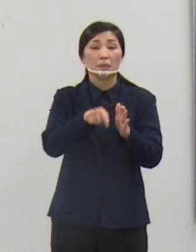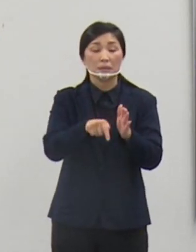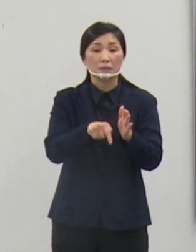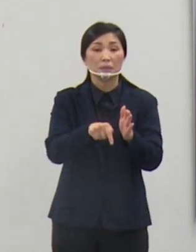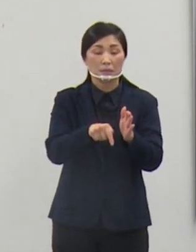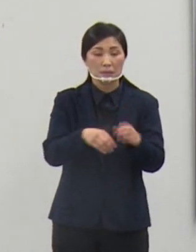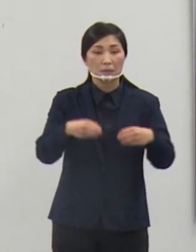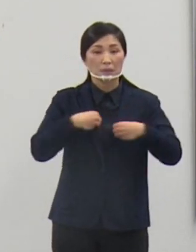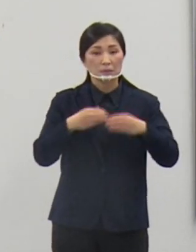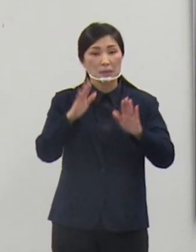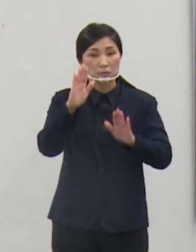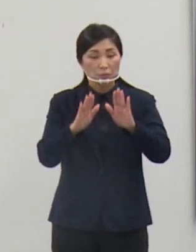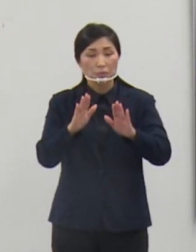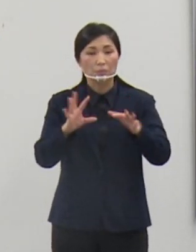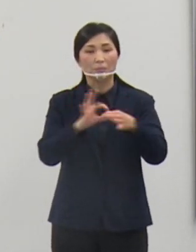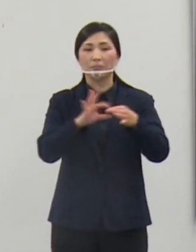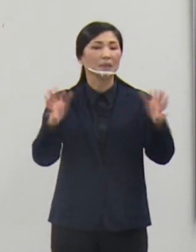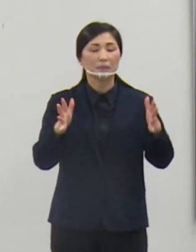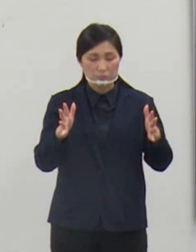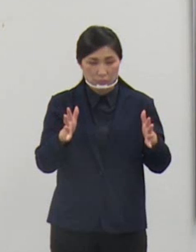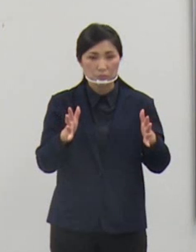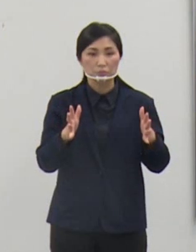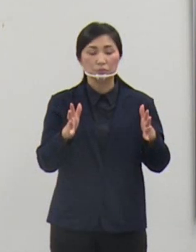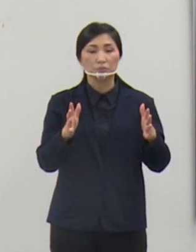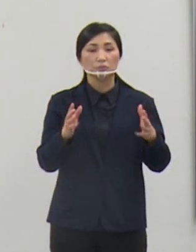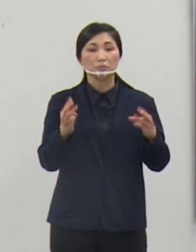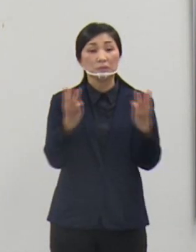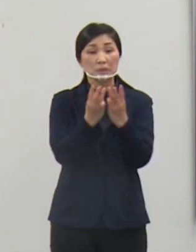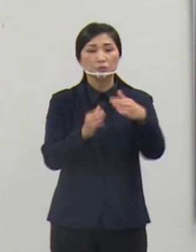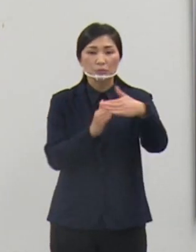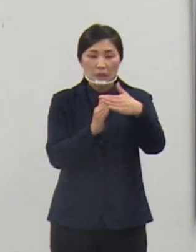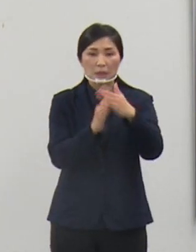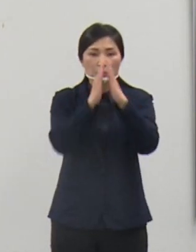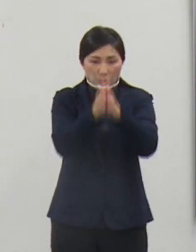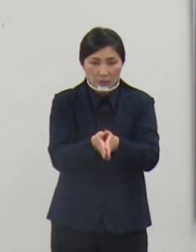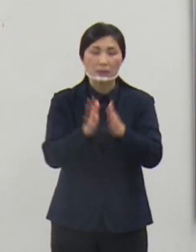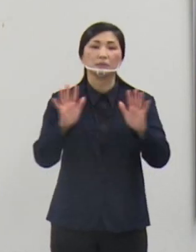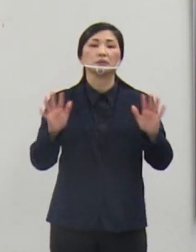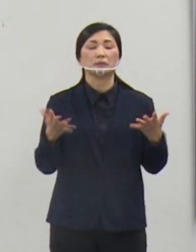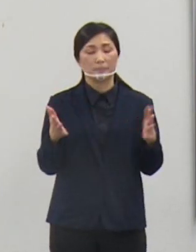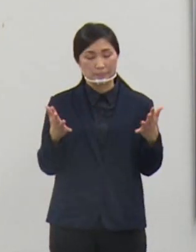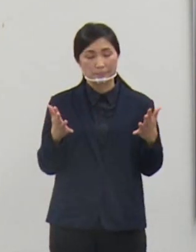かかわらず、この人数制限等を要請しないことといたします。